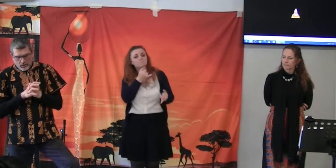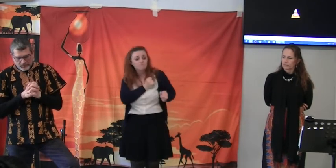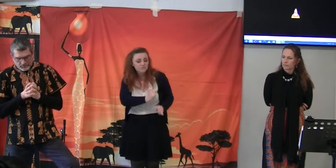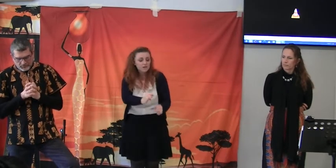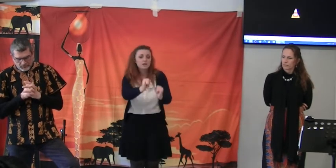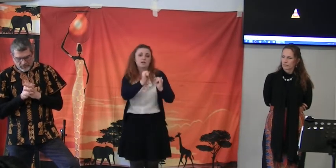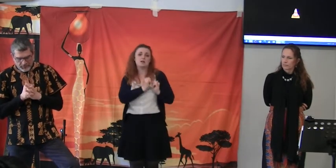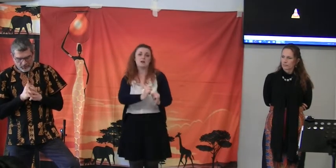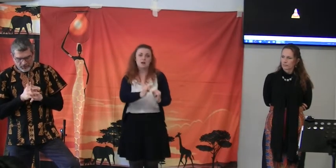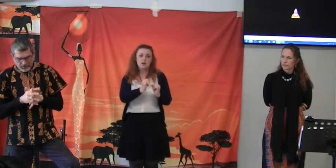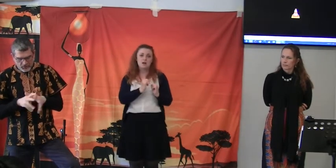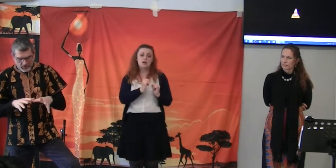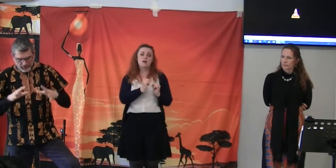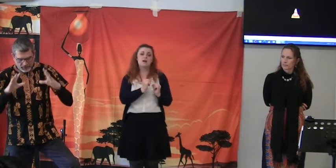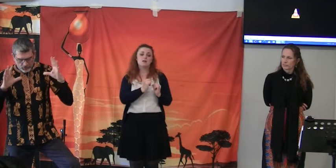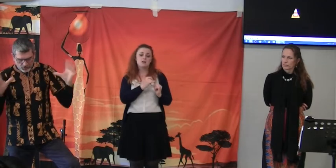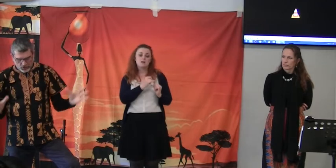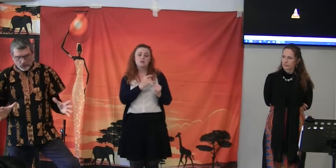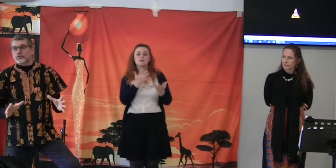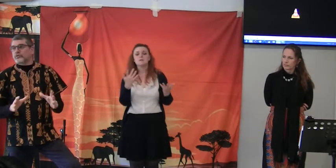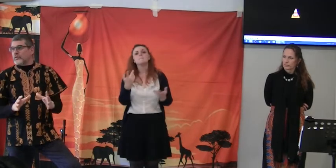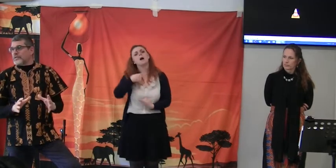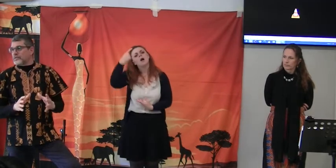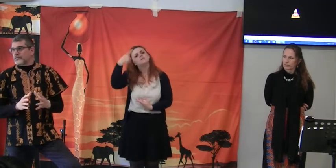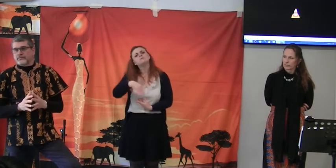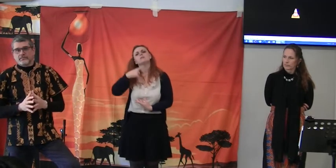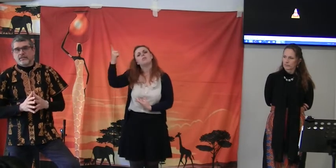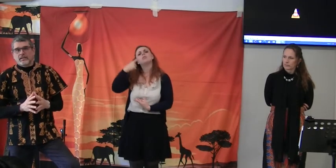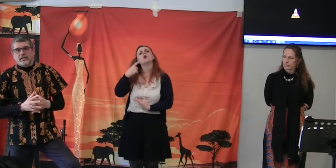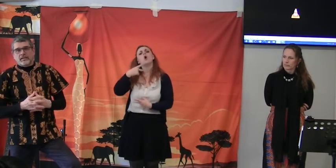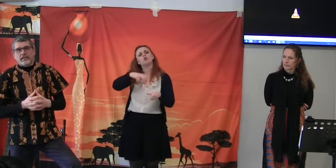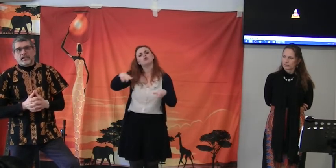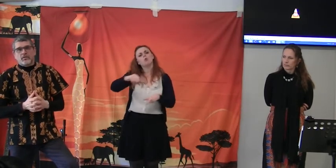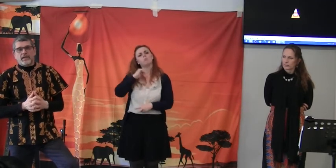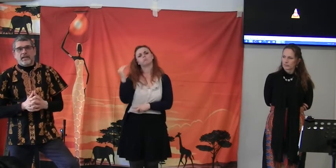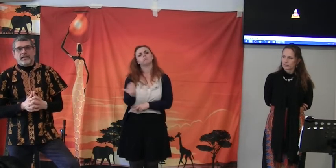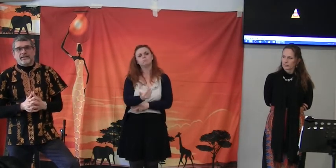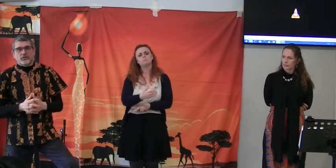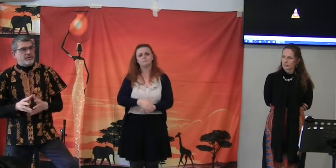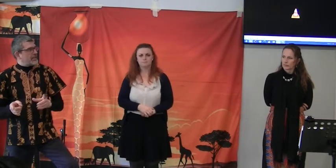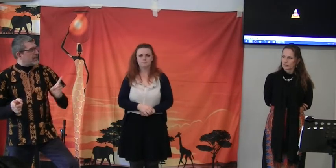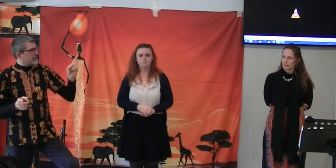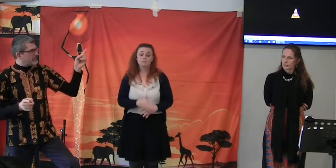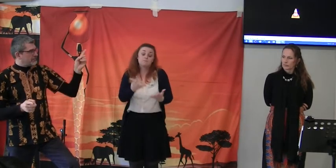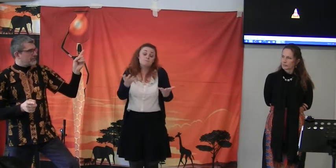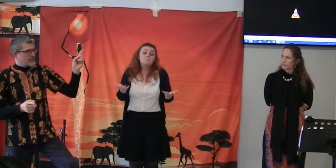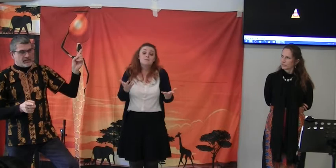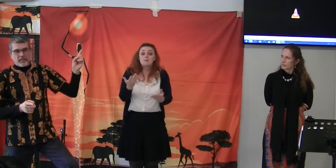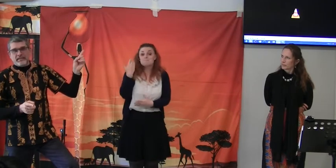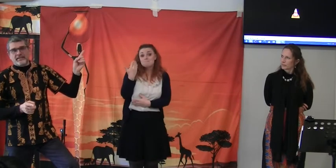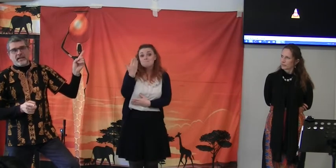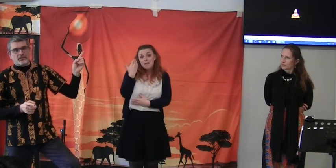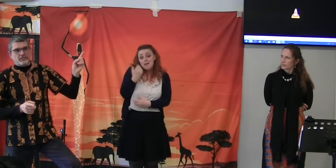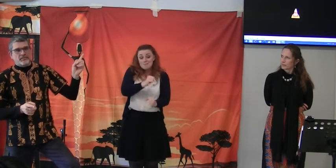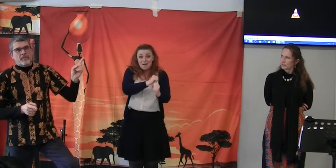però sappiamo che Dio è al controllo di tutto questo, e come è stato fedele